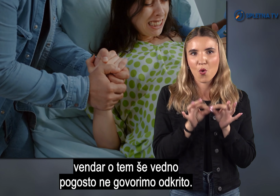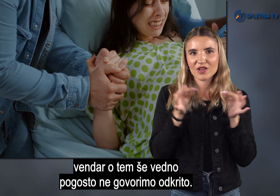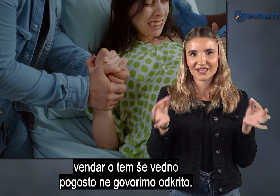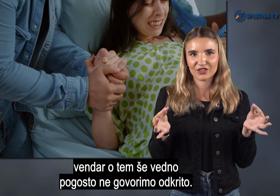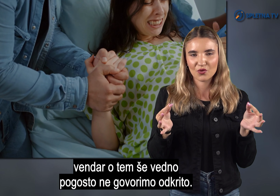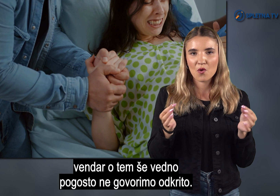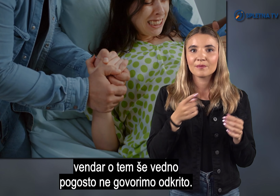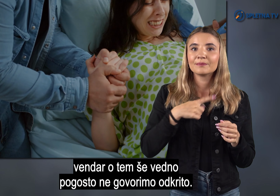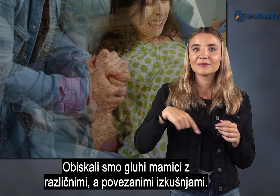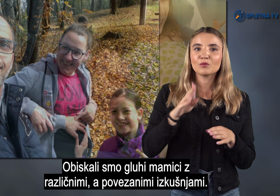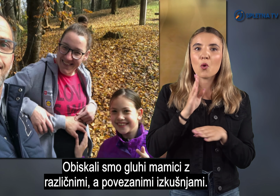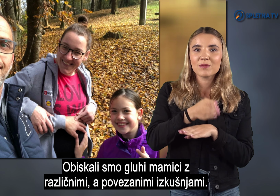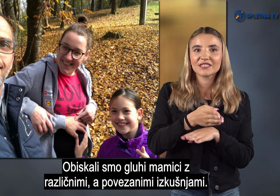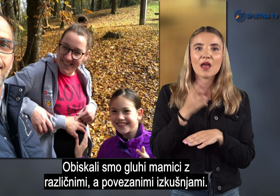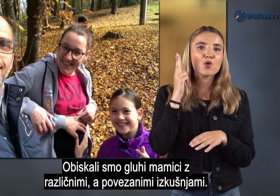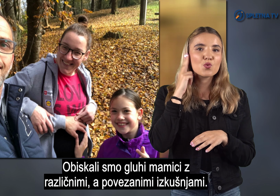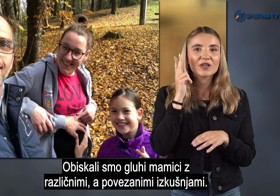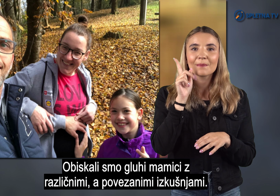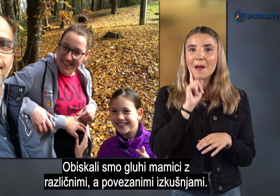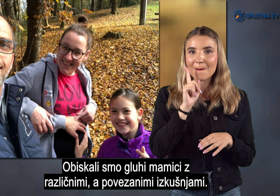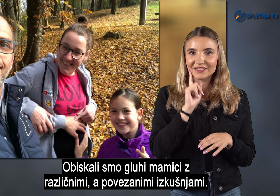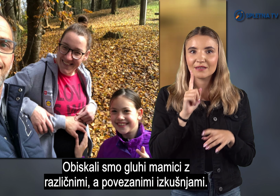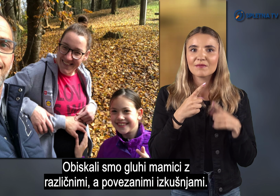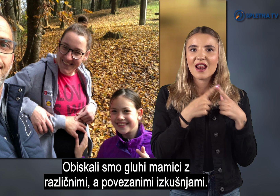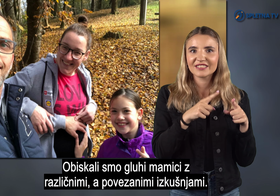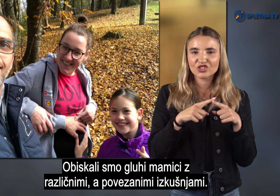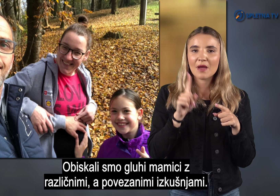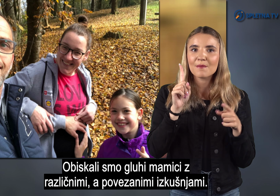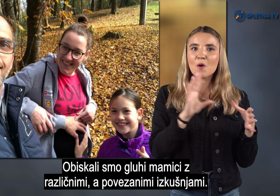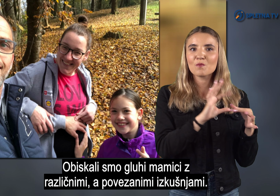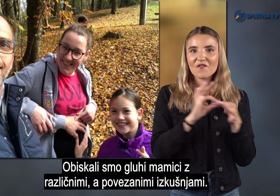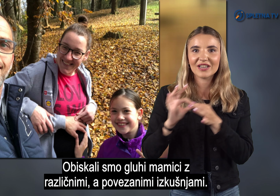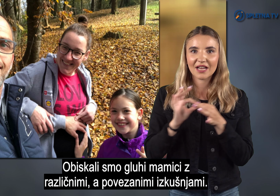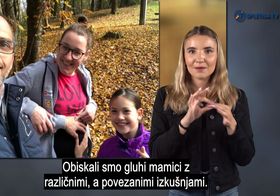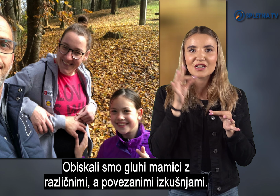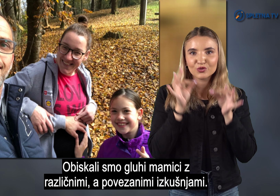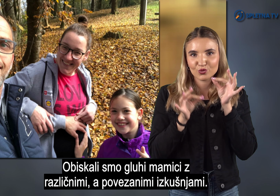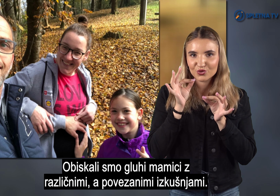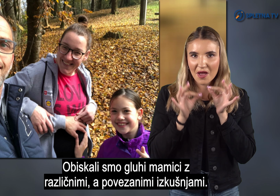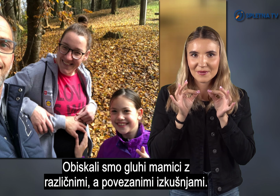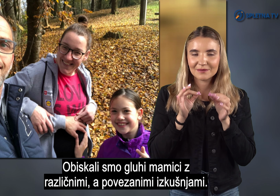odkrito. Obiskali smo gluhi mamici z različnimi, a povezanimi izkušnjami.